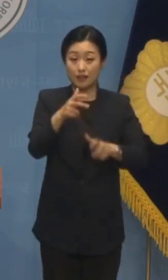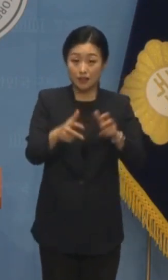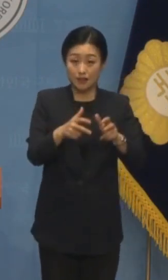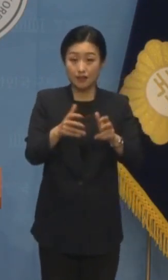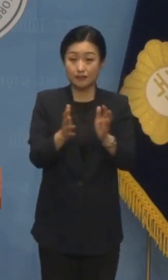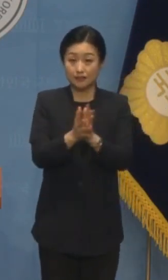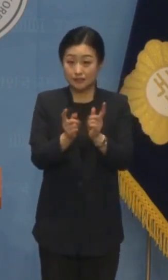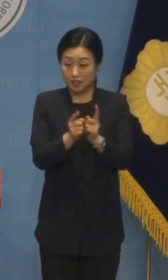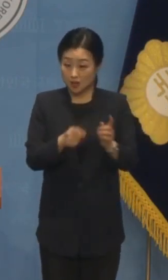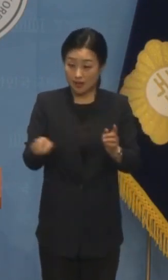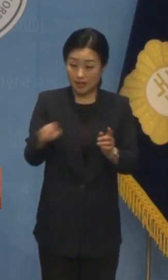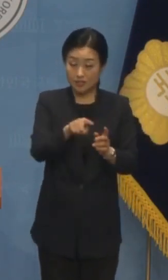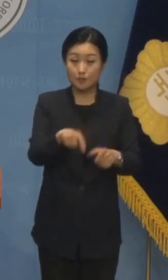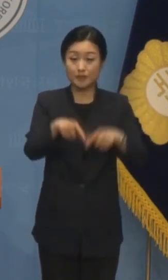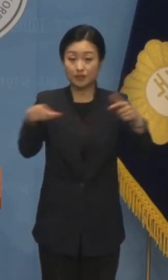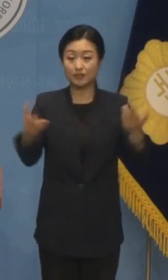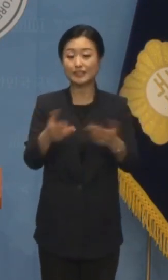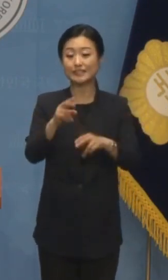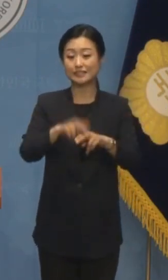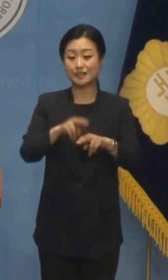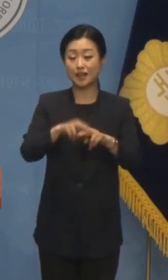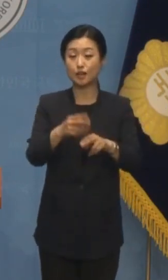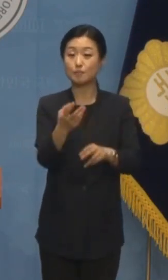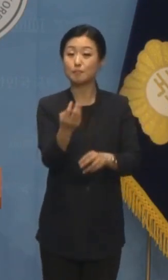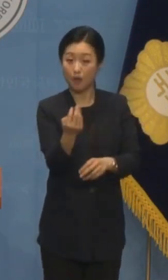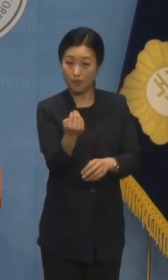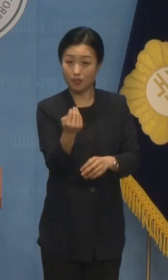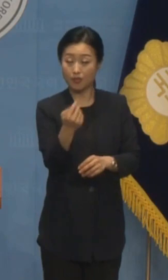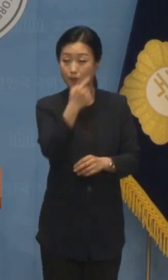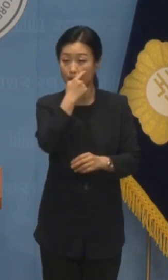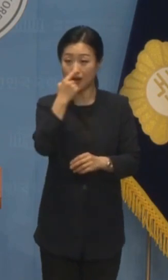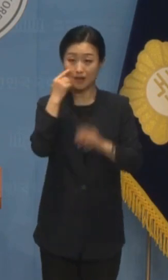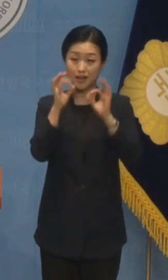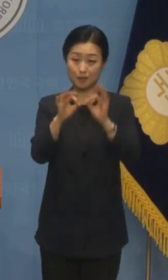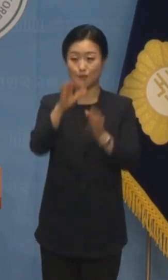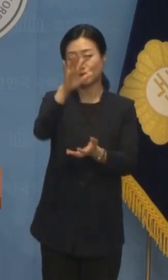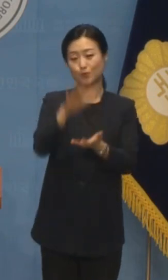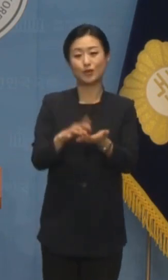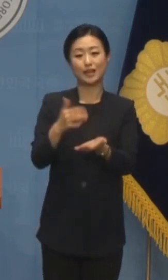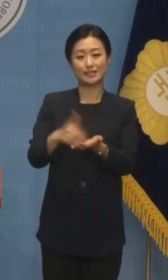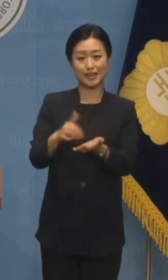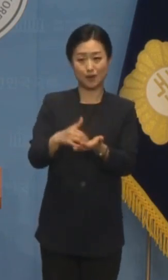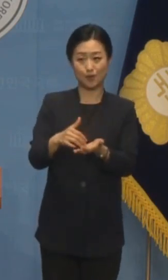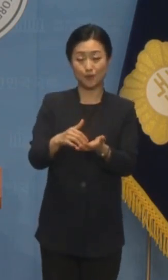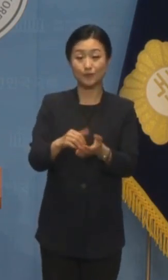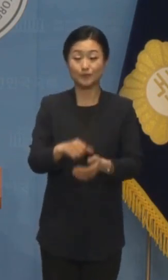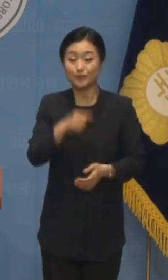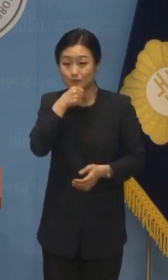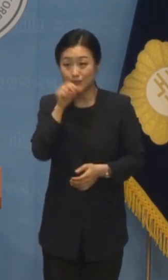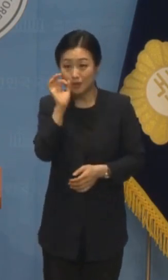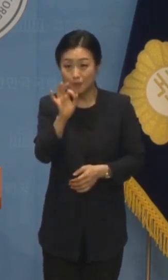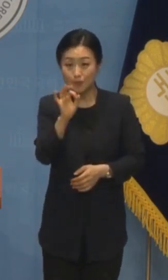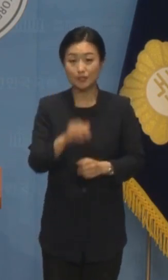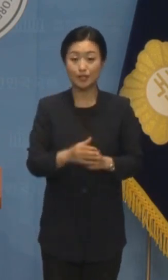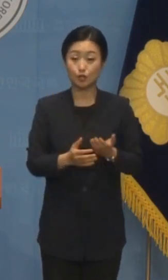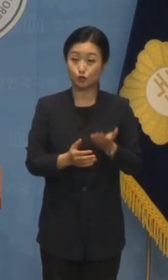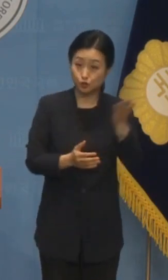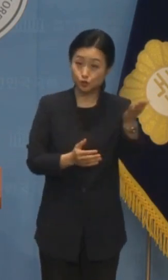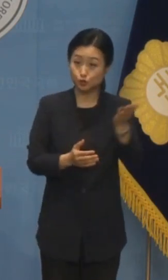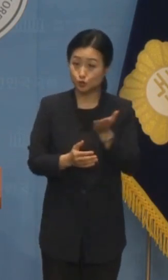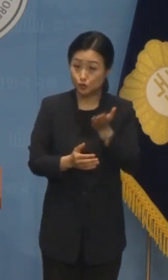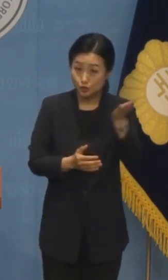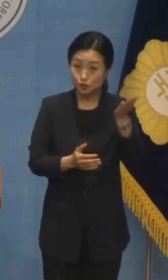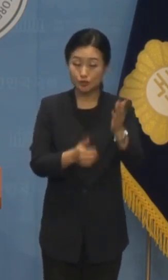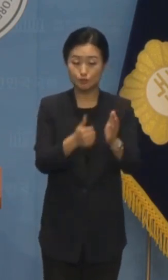직접 간접으로 늘어나는 취업자 수가 얼마인지를 나타내는 통계입니다. 수치입니다. 우리나라 수출의 주력을